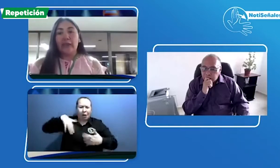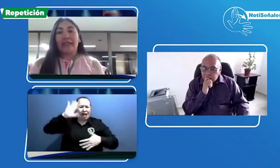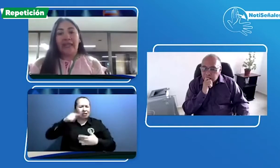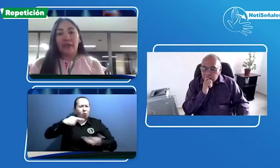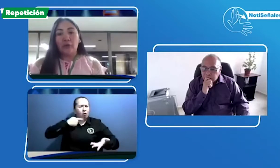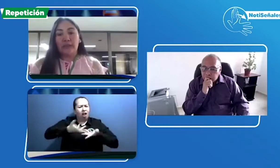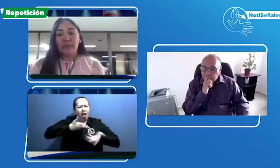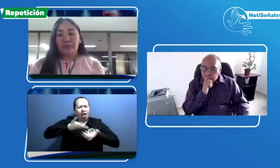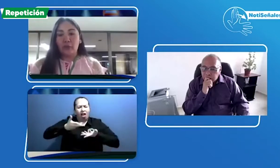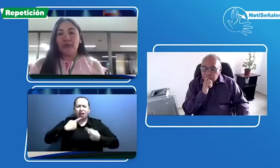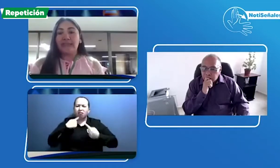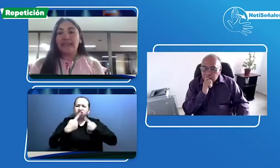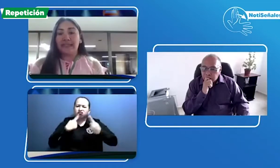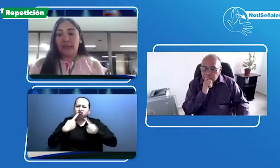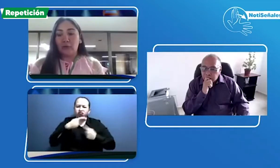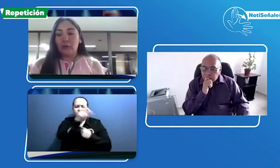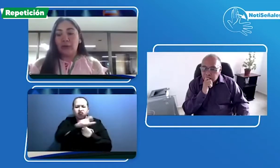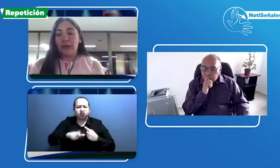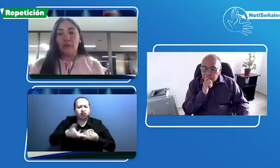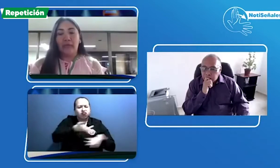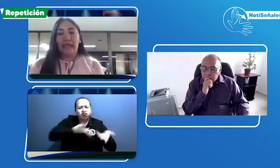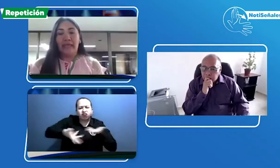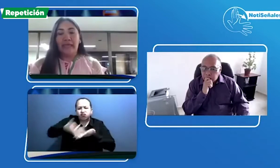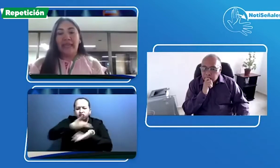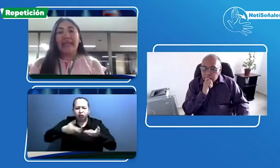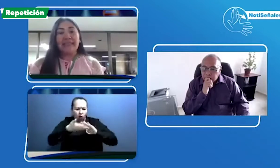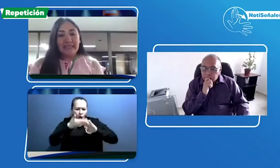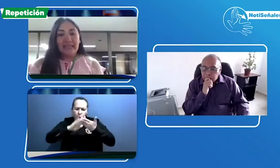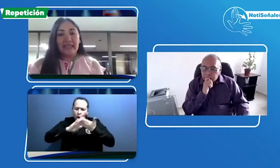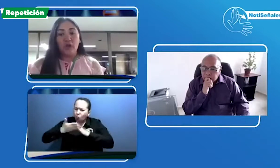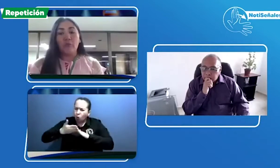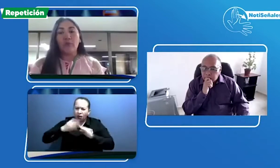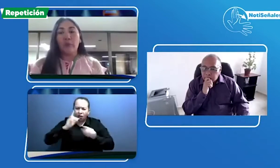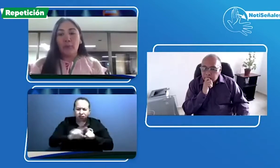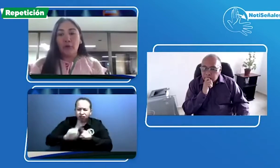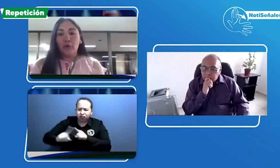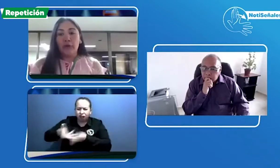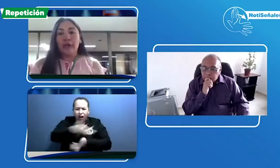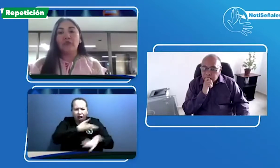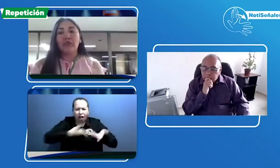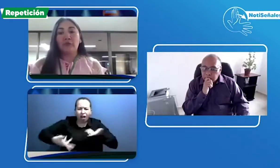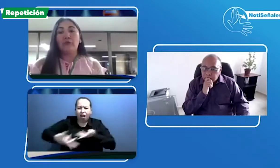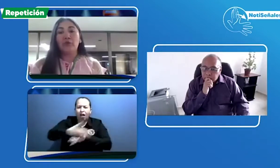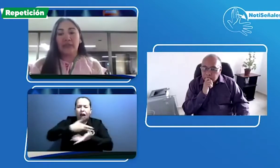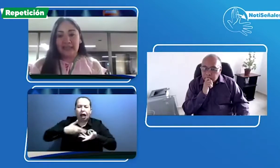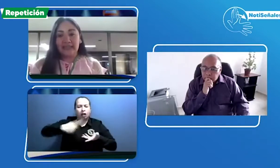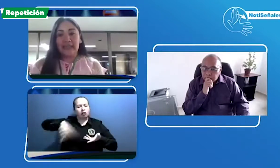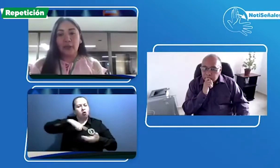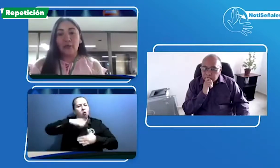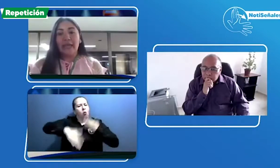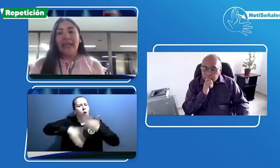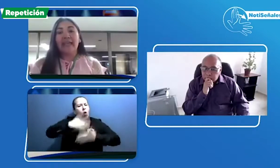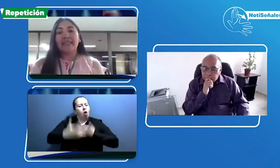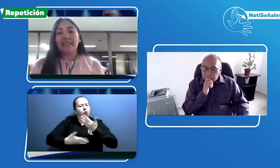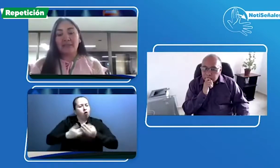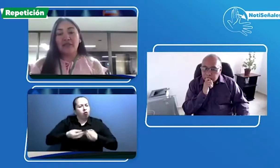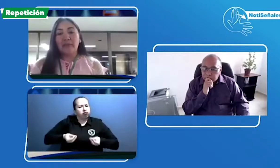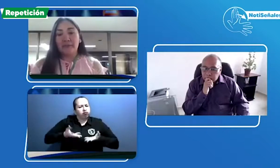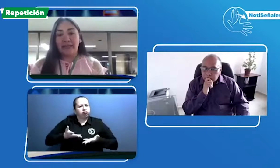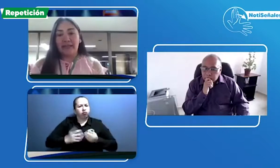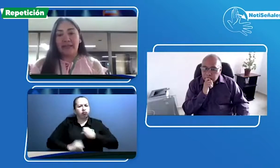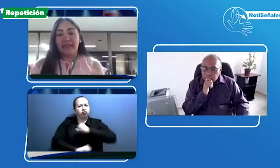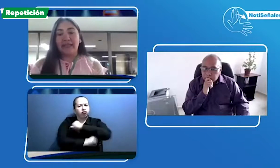¿sí? El diálogo con las personas, el diálogo con la comunidad, es así como poco a poco hemos ido fortaleciendo el